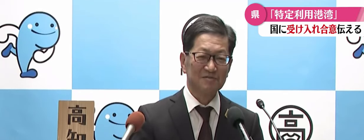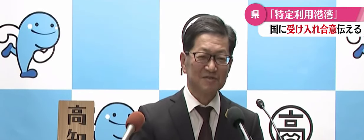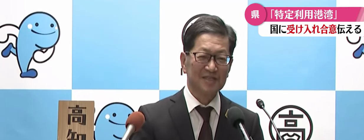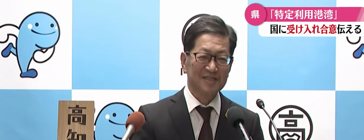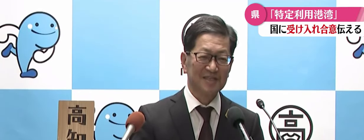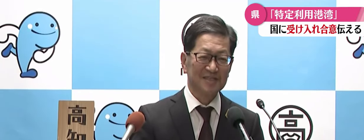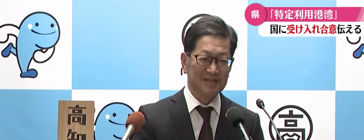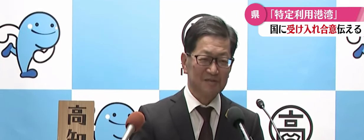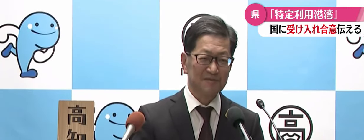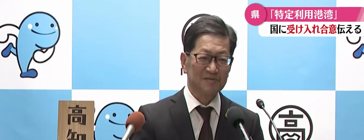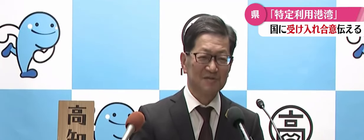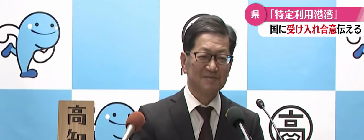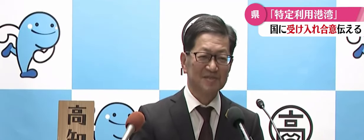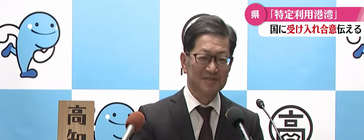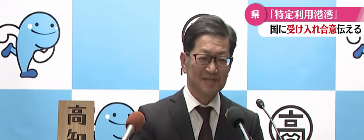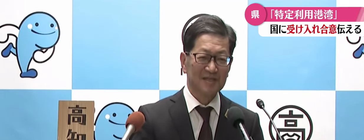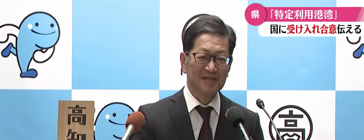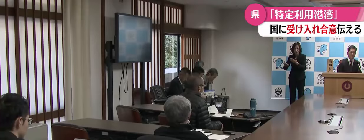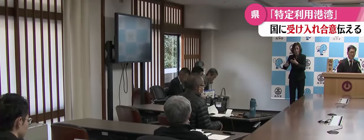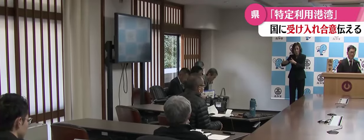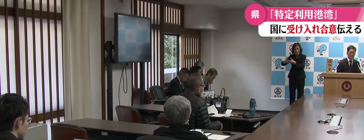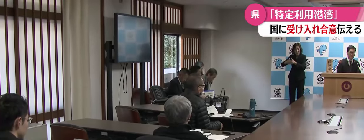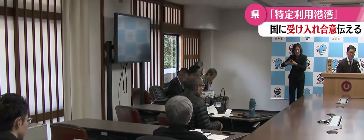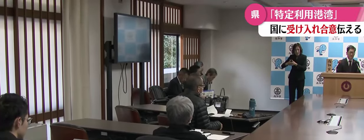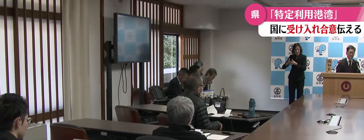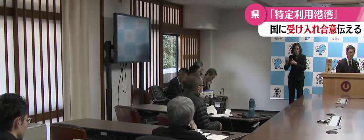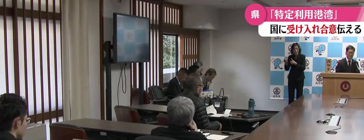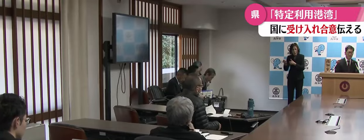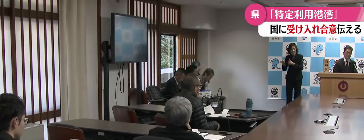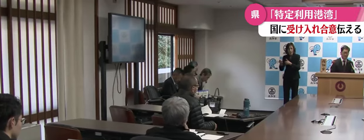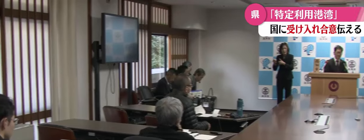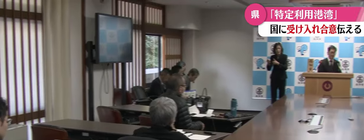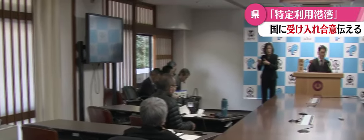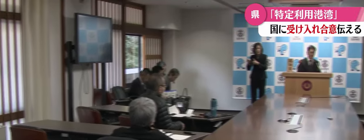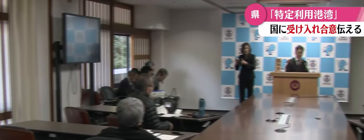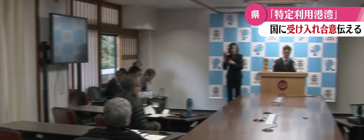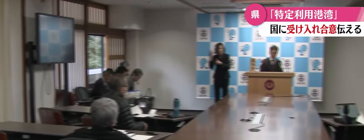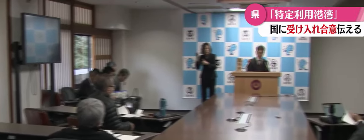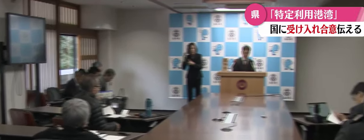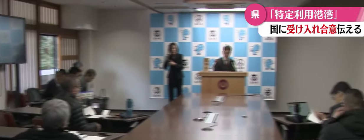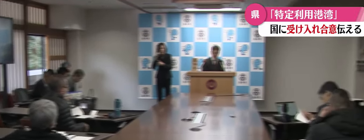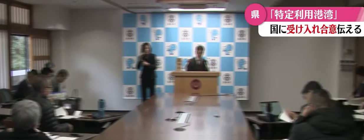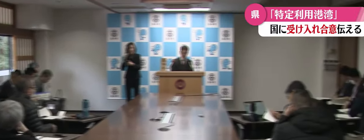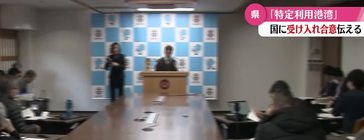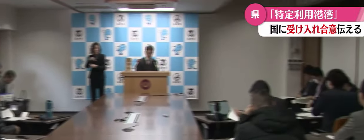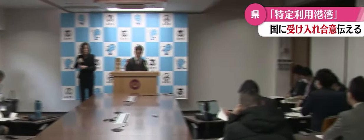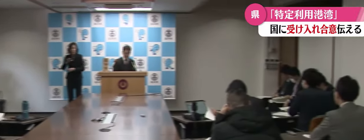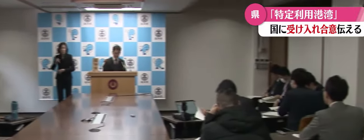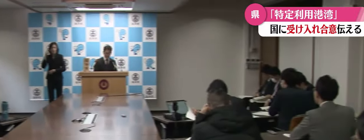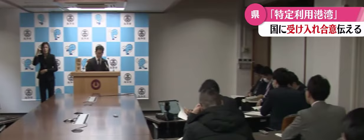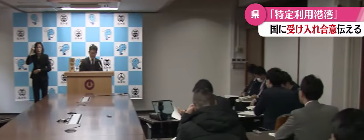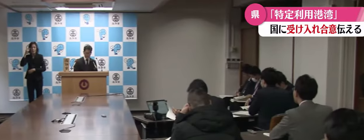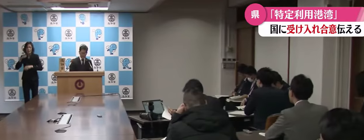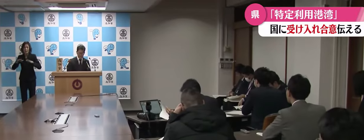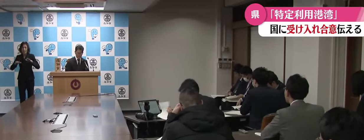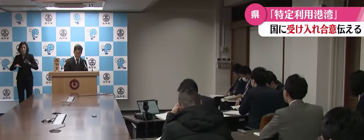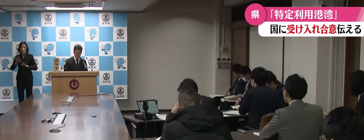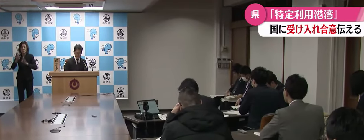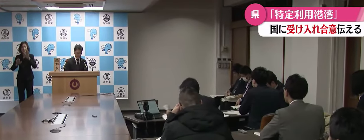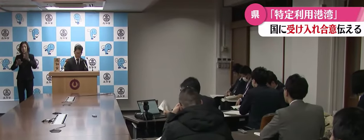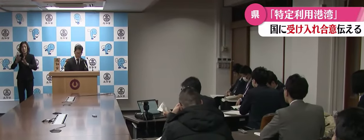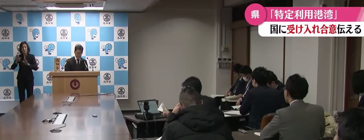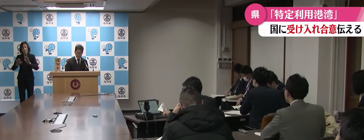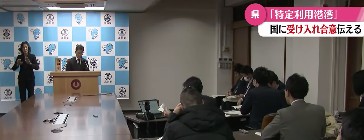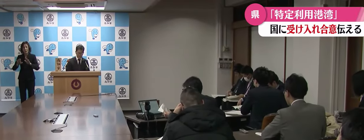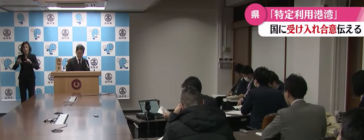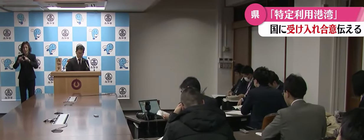いろんな機会を通じてやっていきたいと思っております県はホームページで特定利用公案についての件